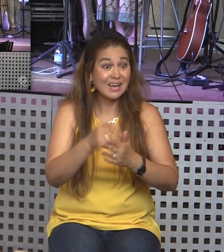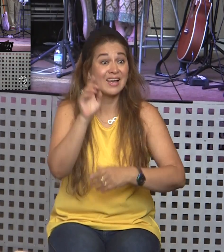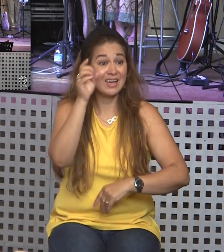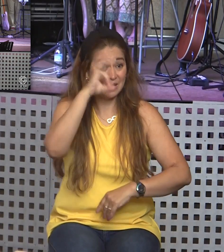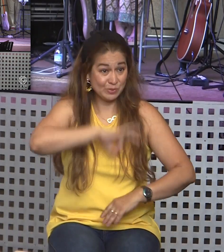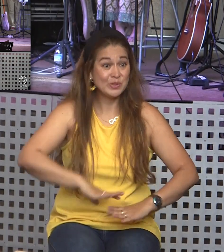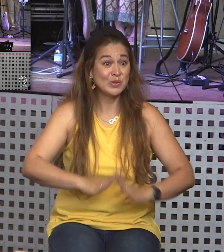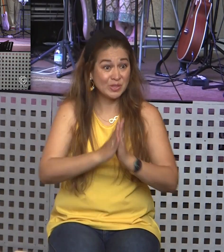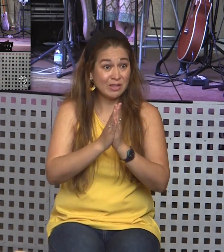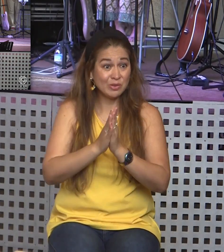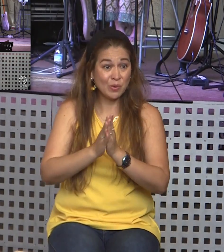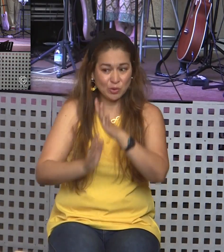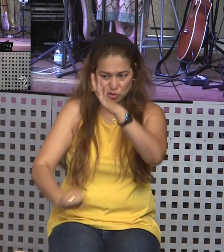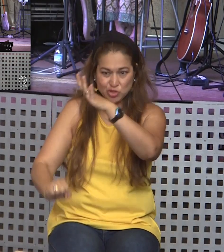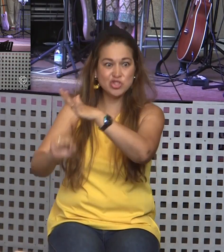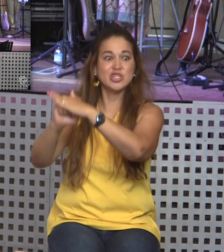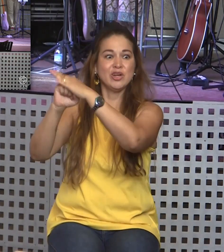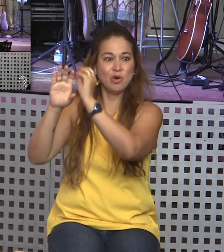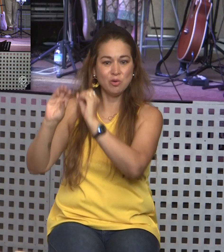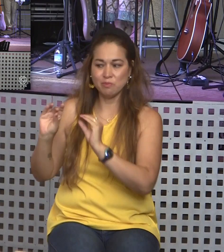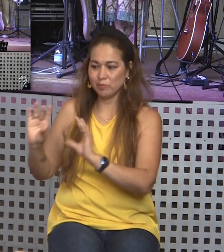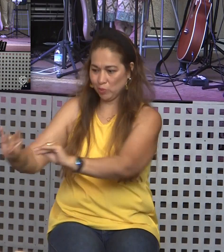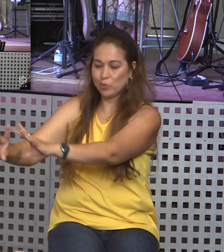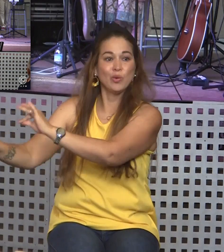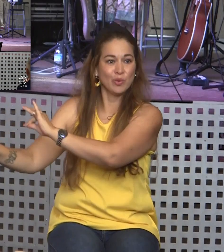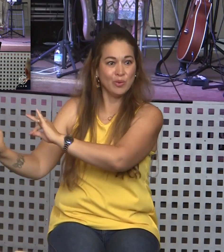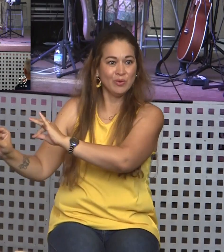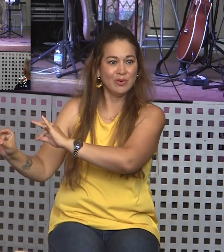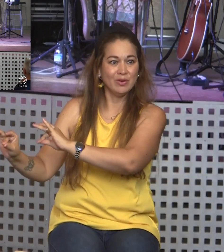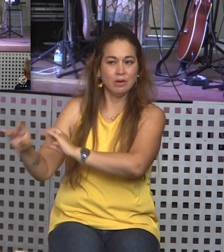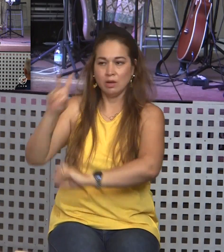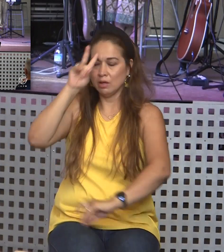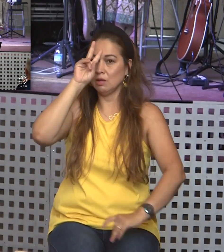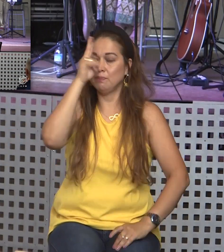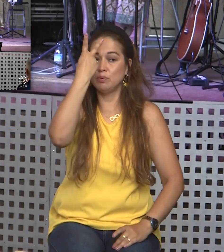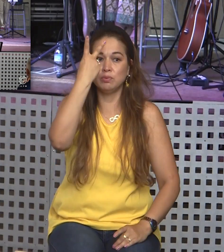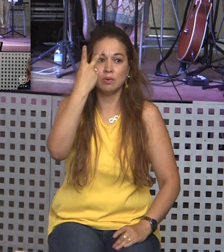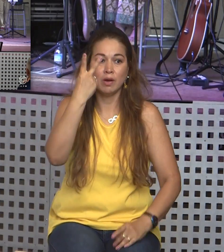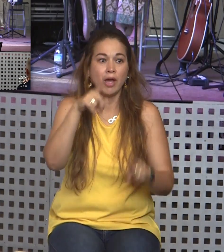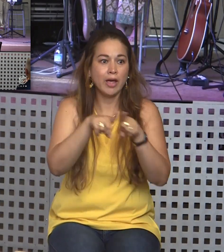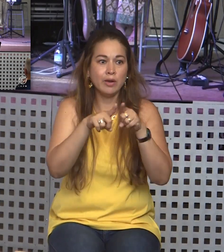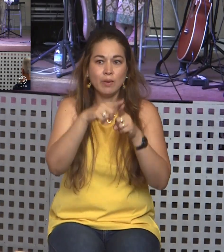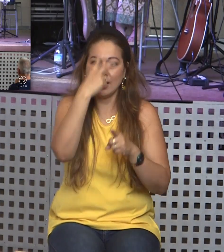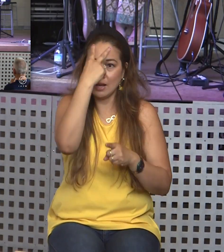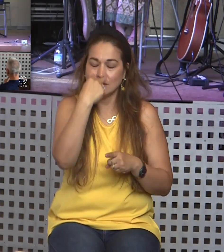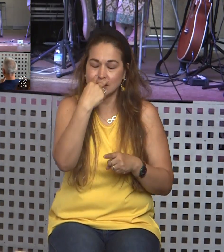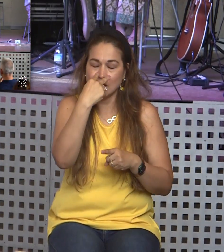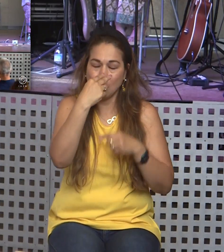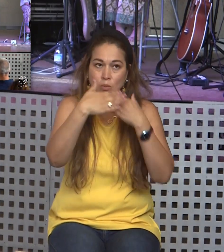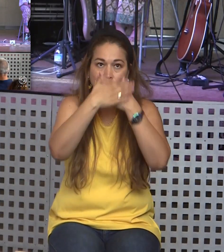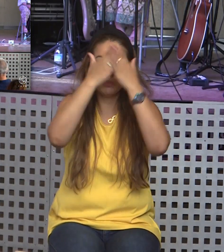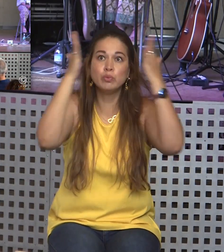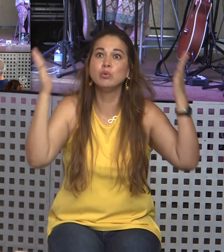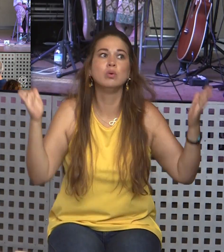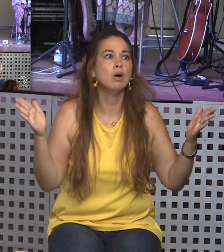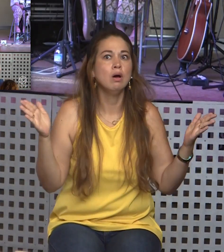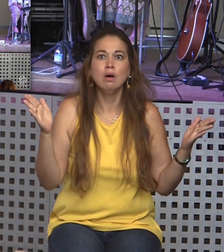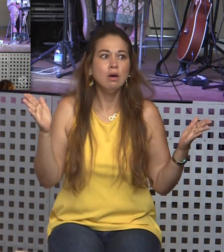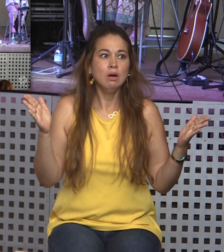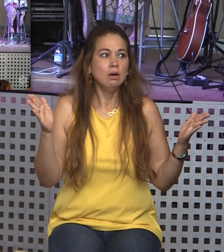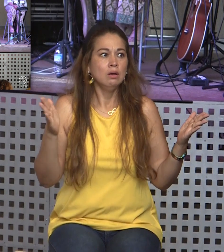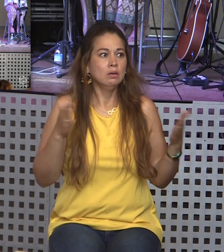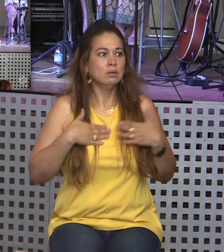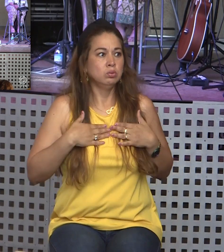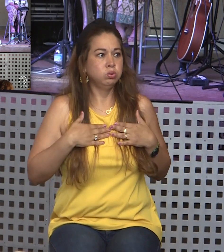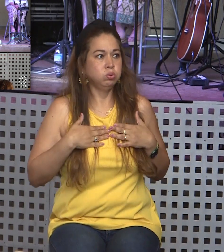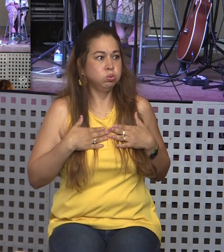es el mismo que ha resplandecido en nuestros corazones, que ha dicho en tu vida y en mi vida, sea la luz,